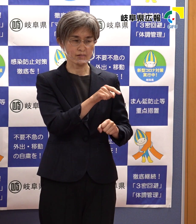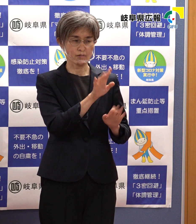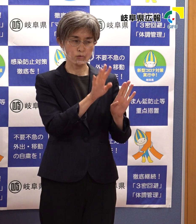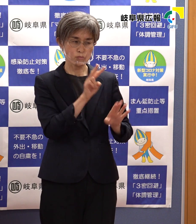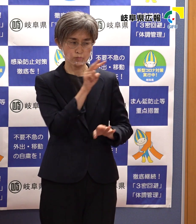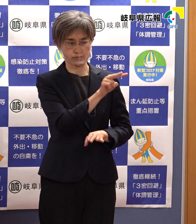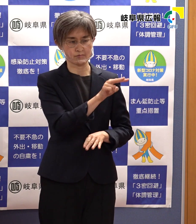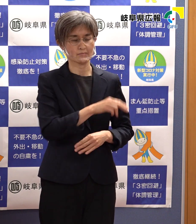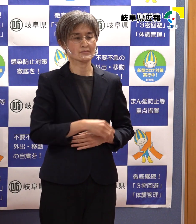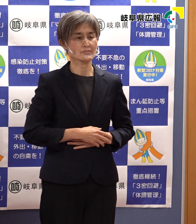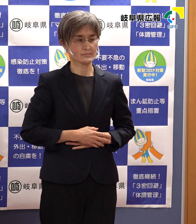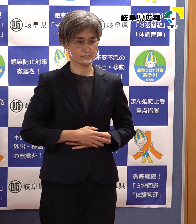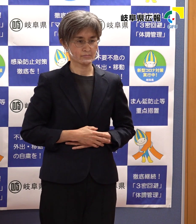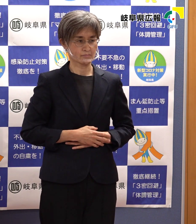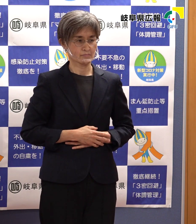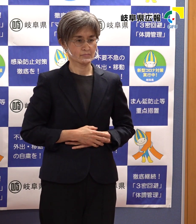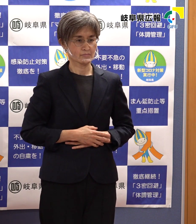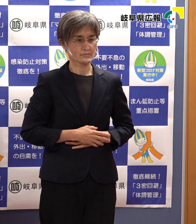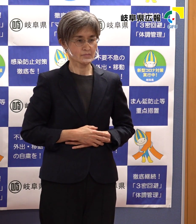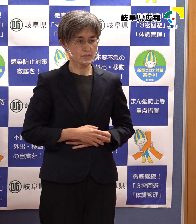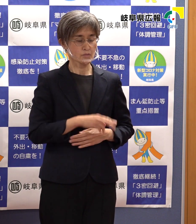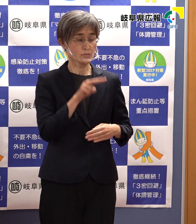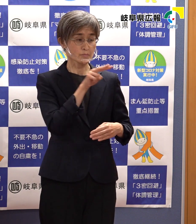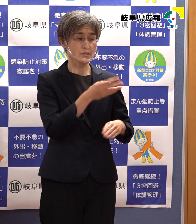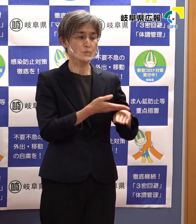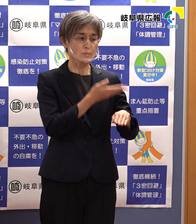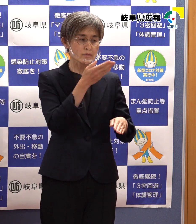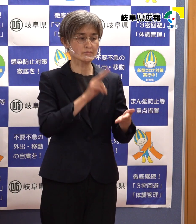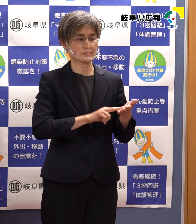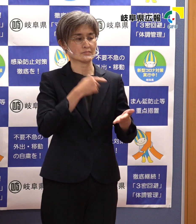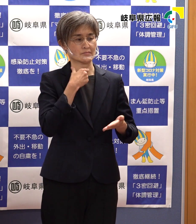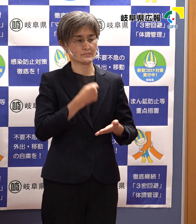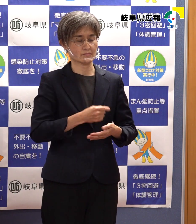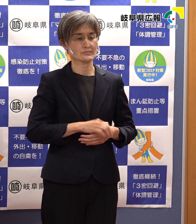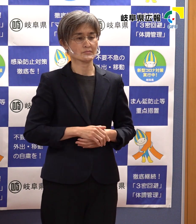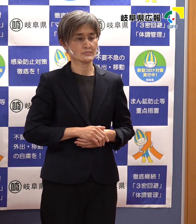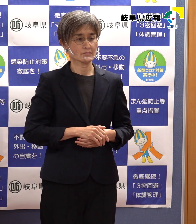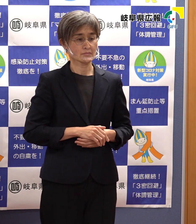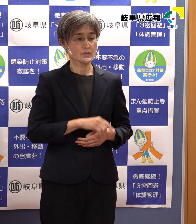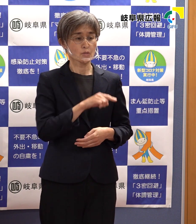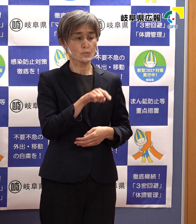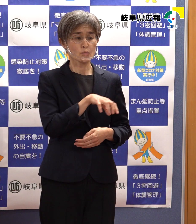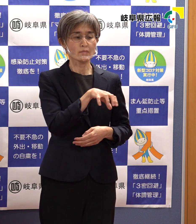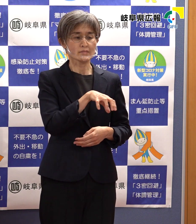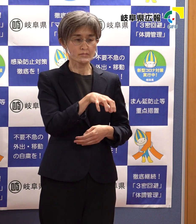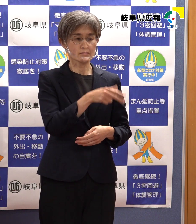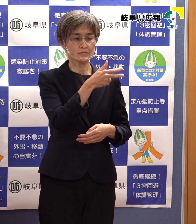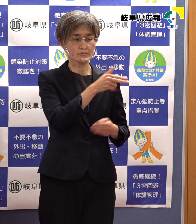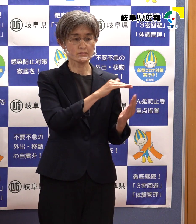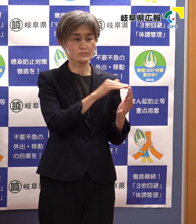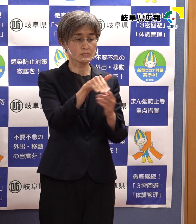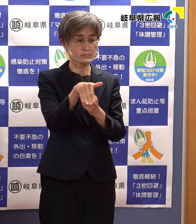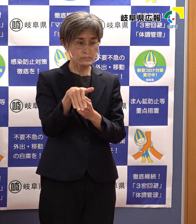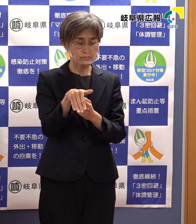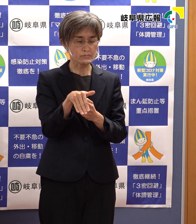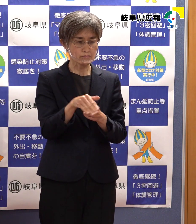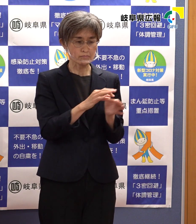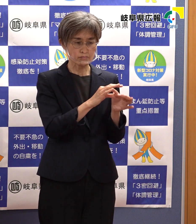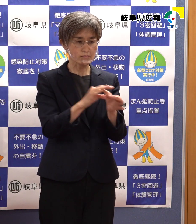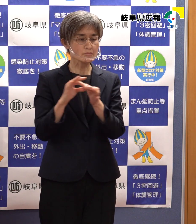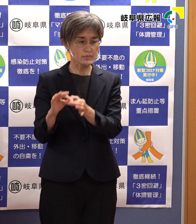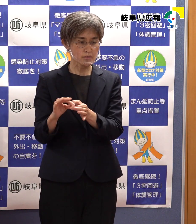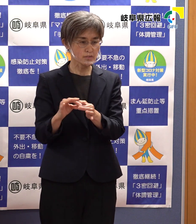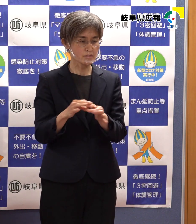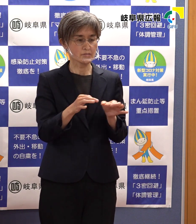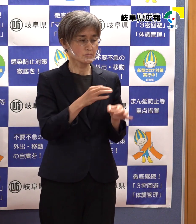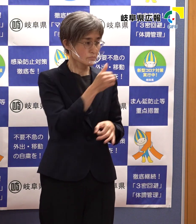こはしっかりと、まあ、見極めたいと思いますし、まあ、この辺は市町村と一緒に連携を取って、まあ、見回りをしたり